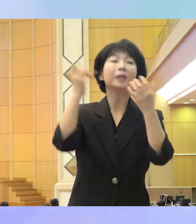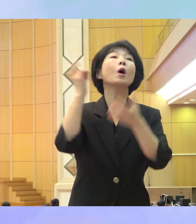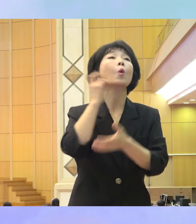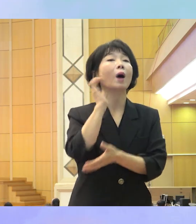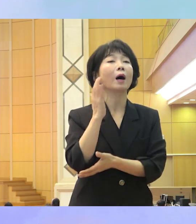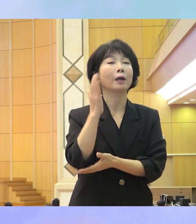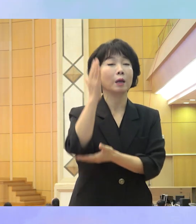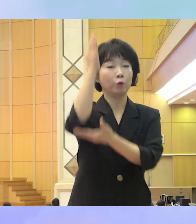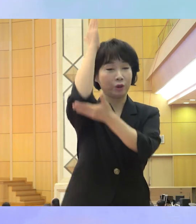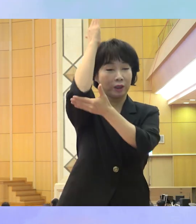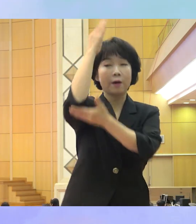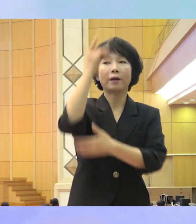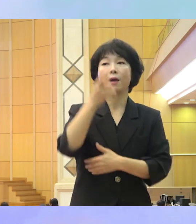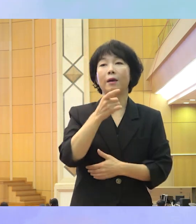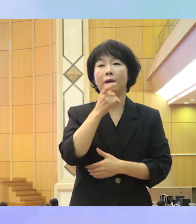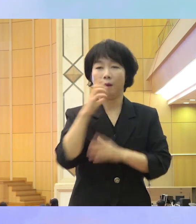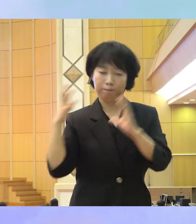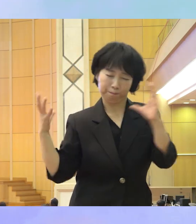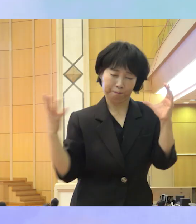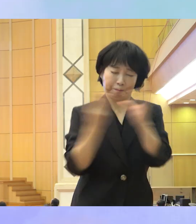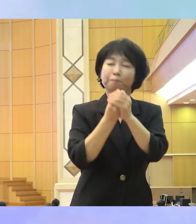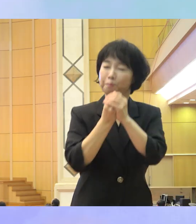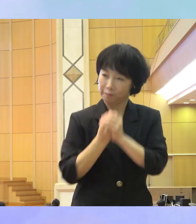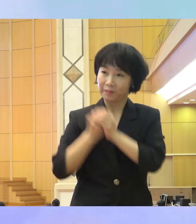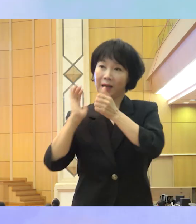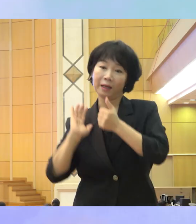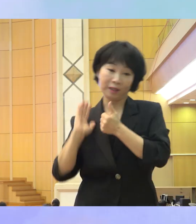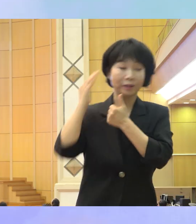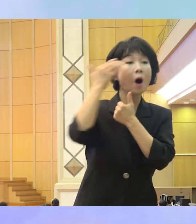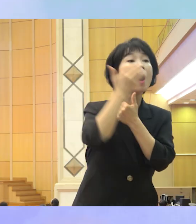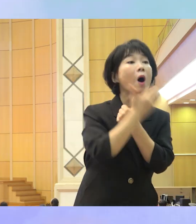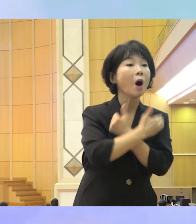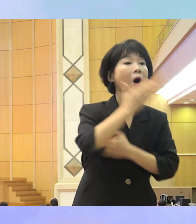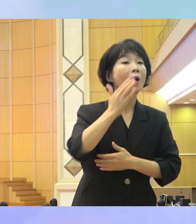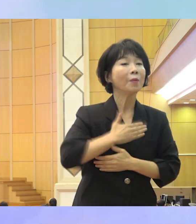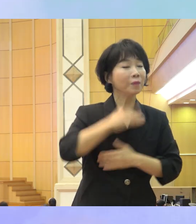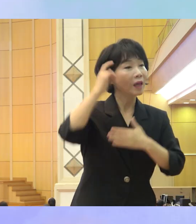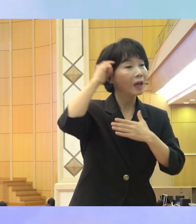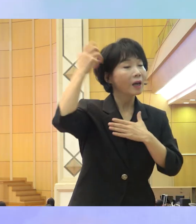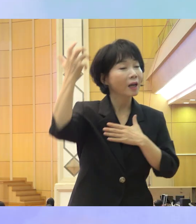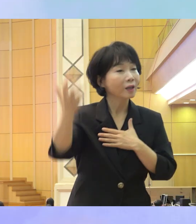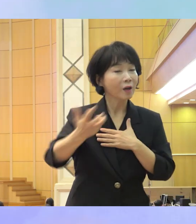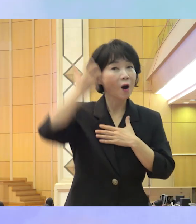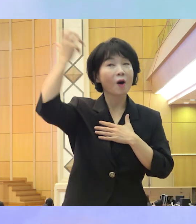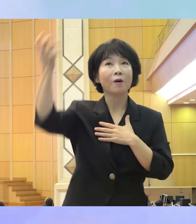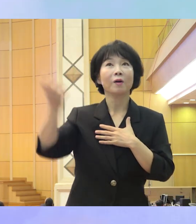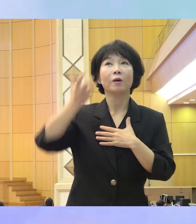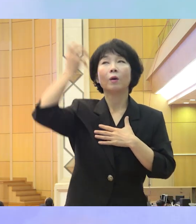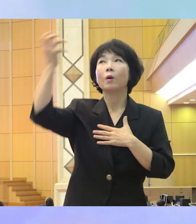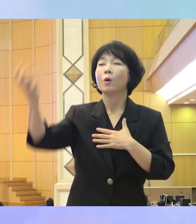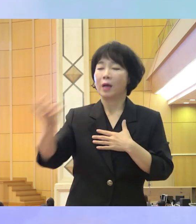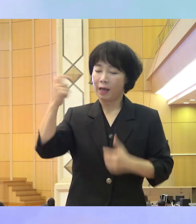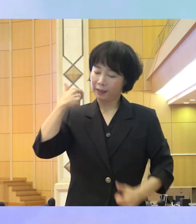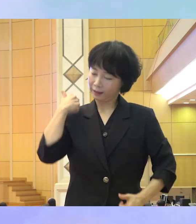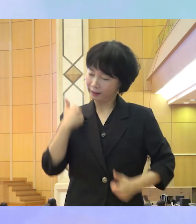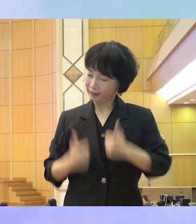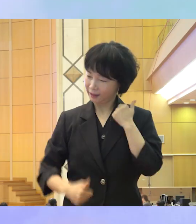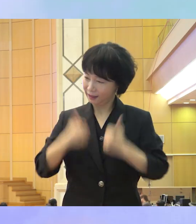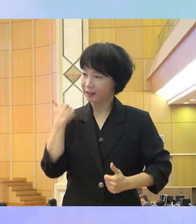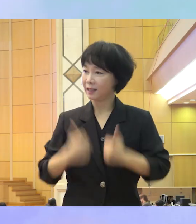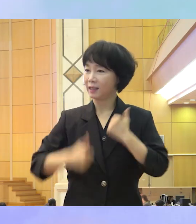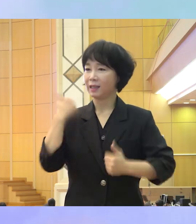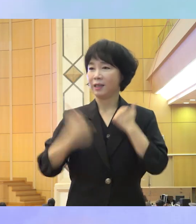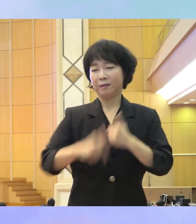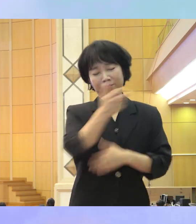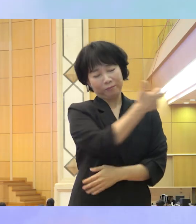임하니 영광의 물결에 온전히 쌓여서 내 영혼의 기쁨